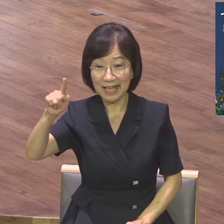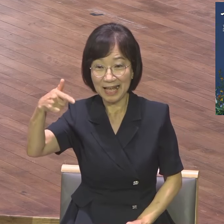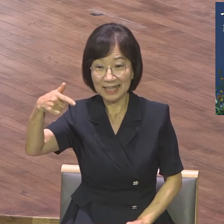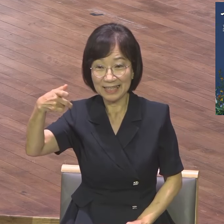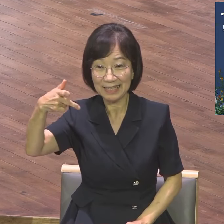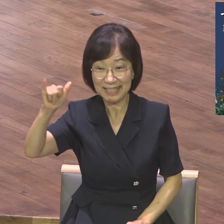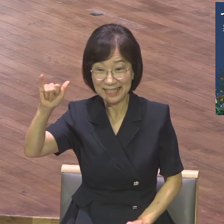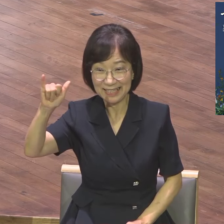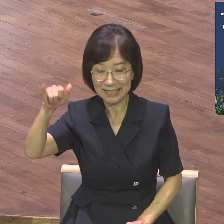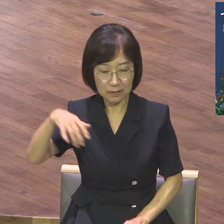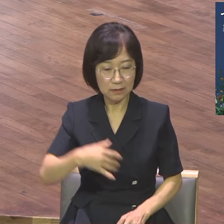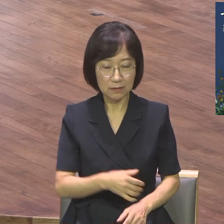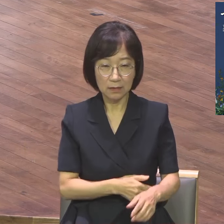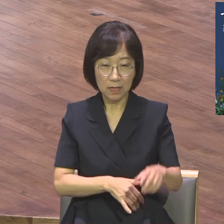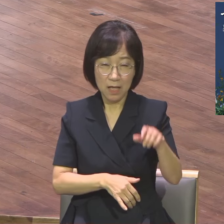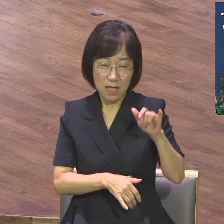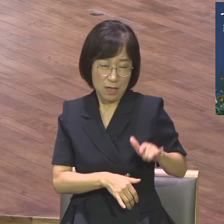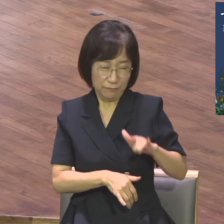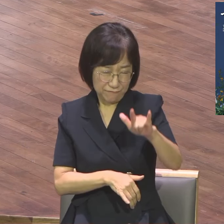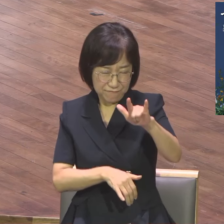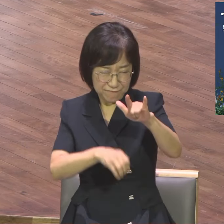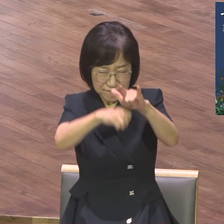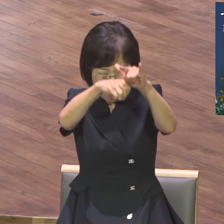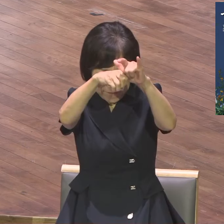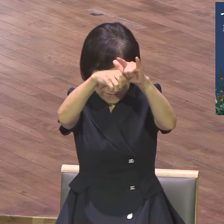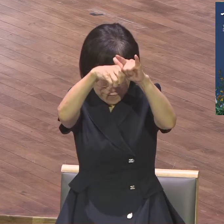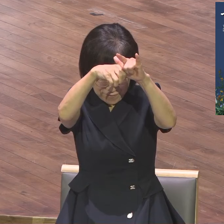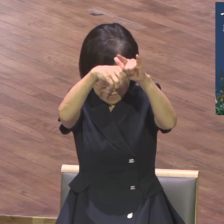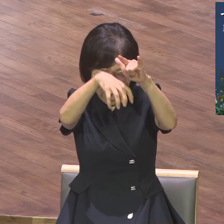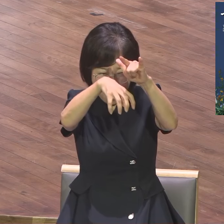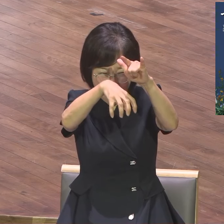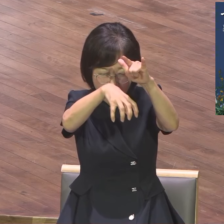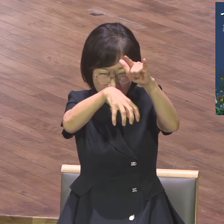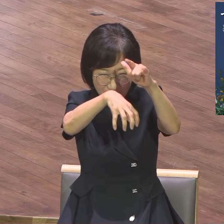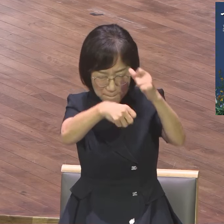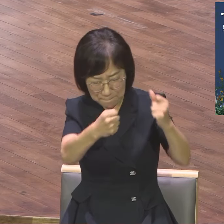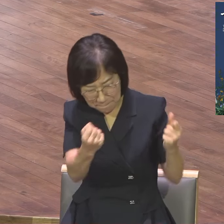원자폭탄 투하가 해버리니까 즉각 항복했잖아요.